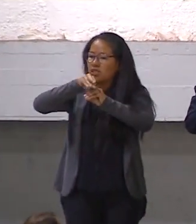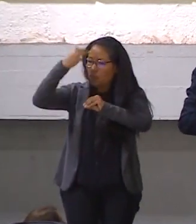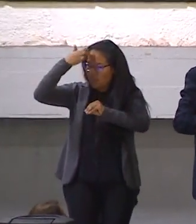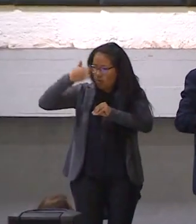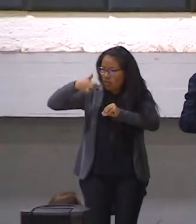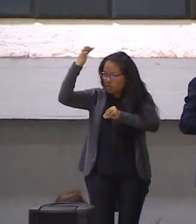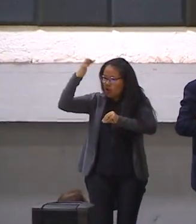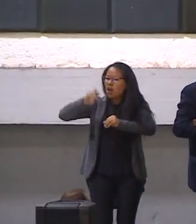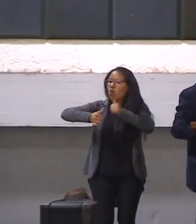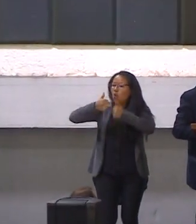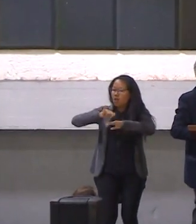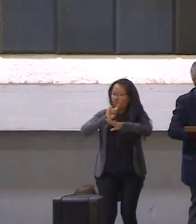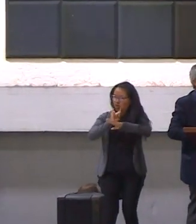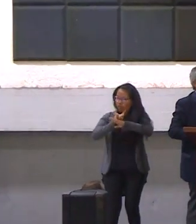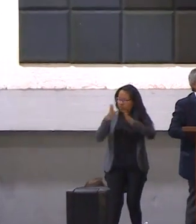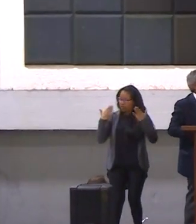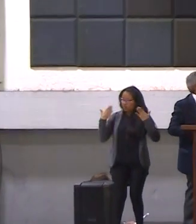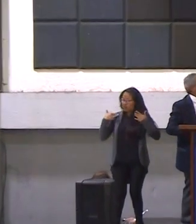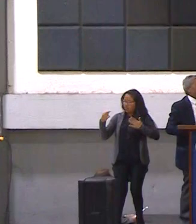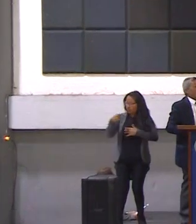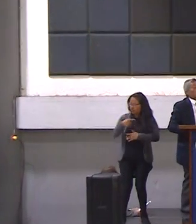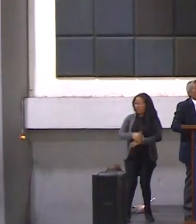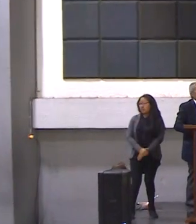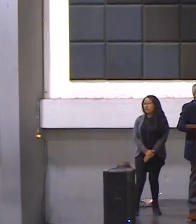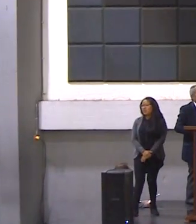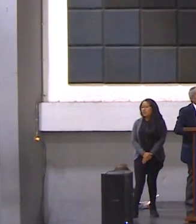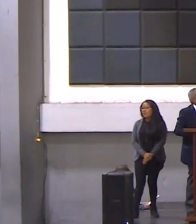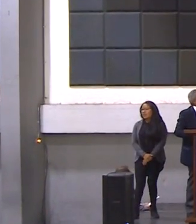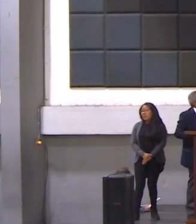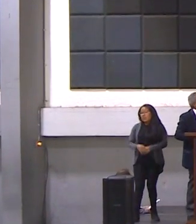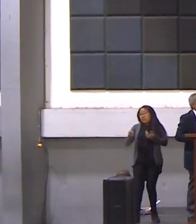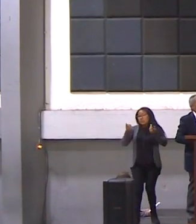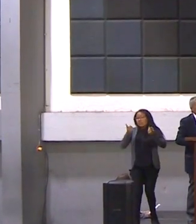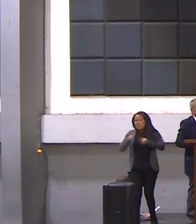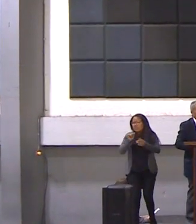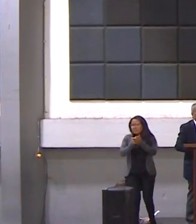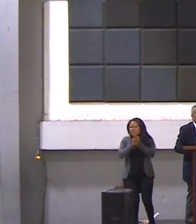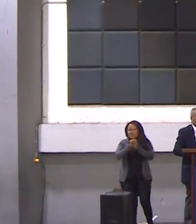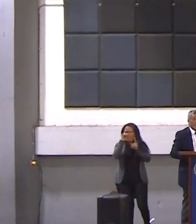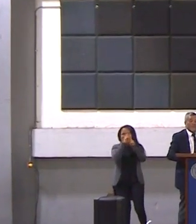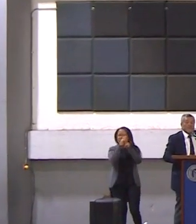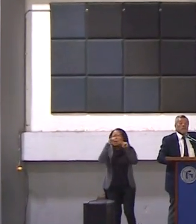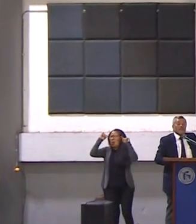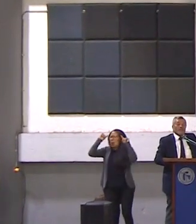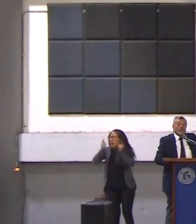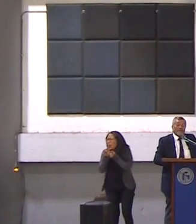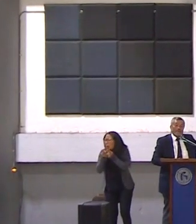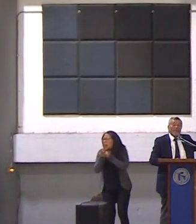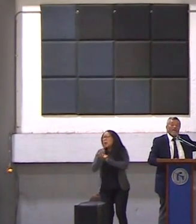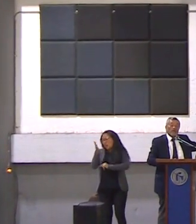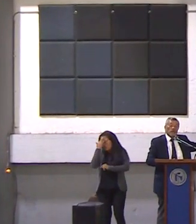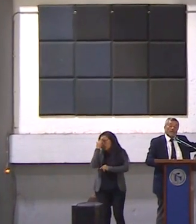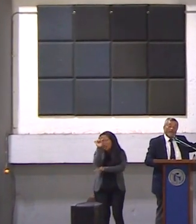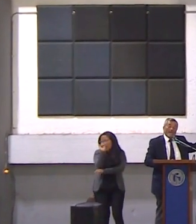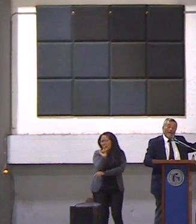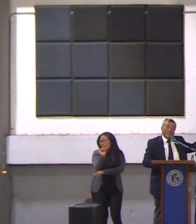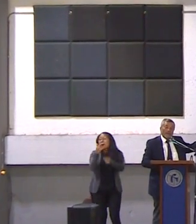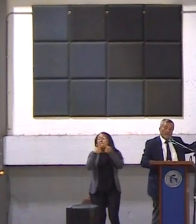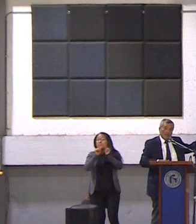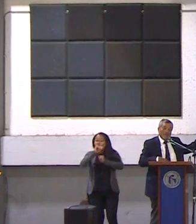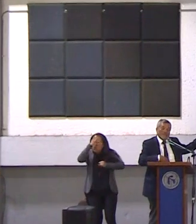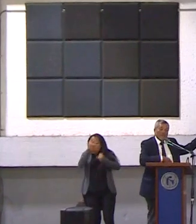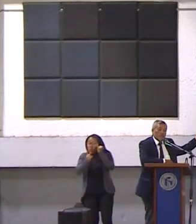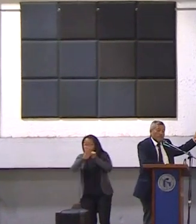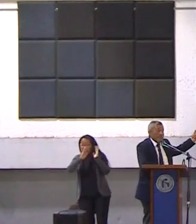en la facultad de educación física la meta van muy pequeñas las letras entonces hay dos caminos pero porque también en la última etapa